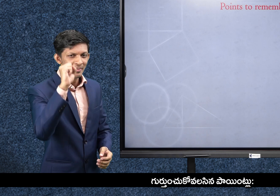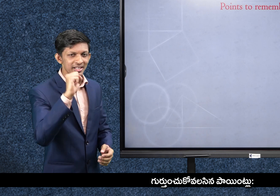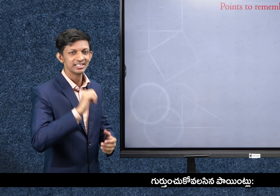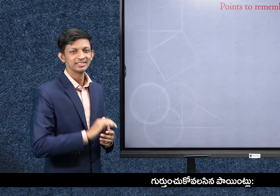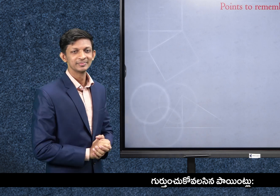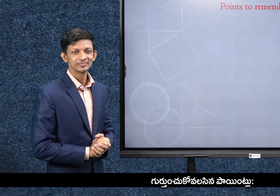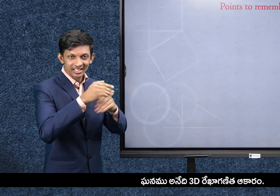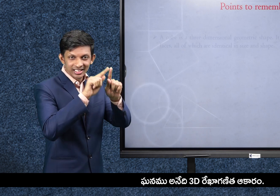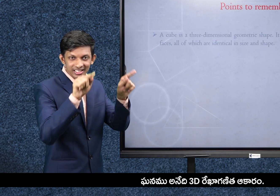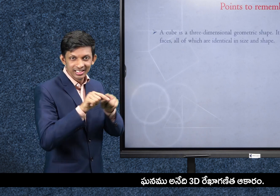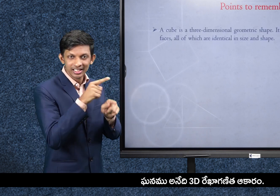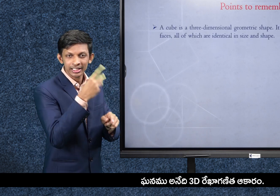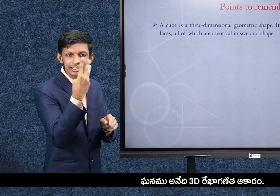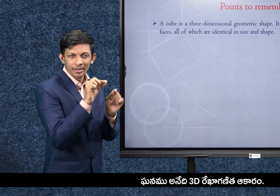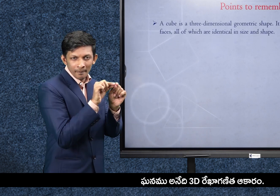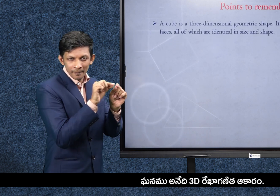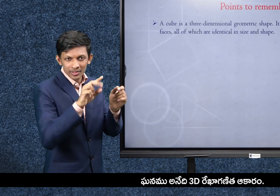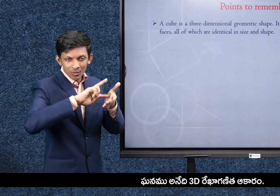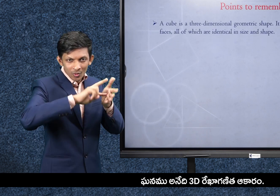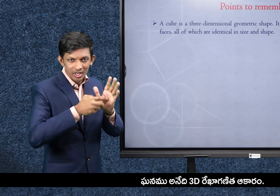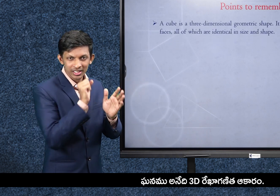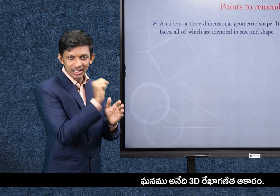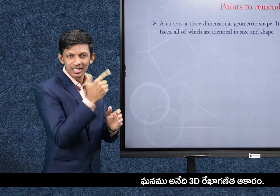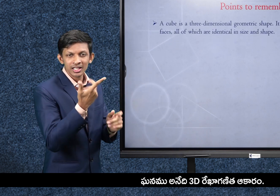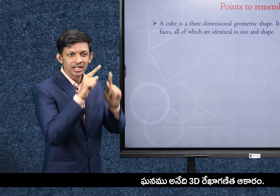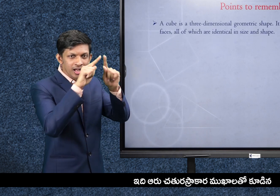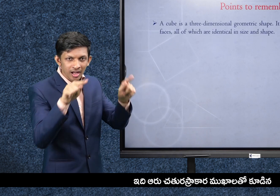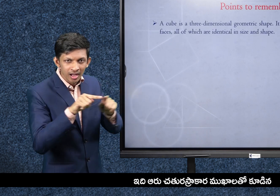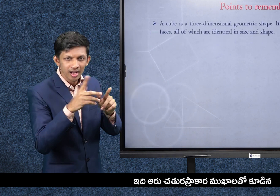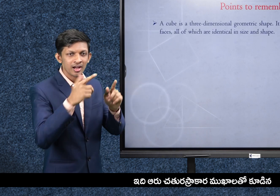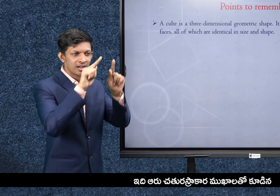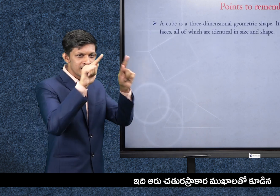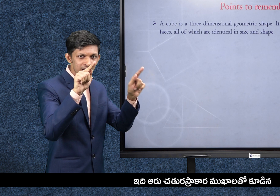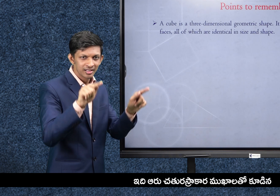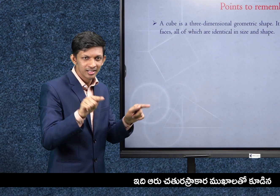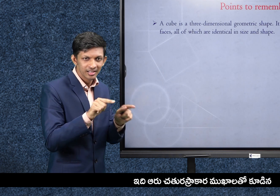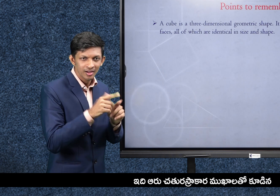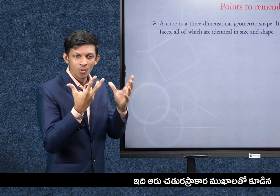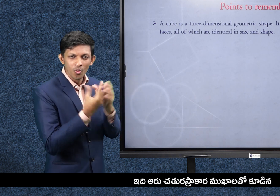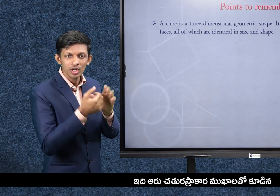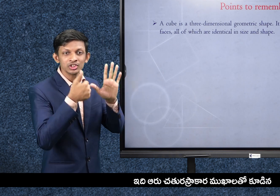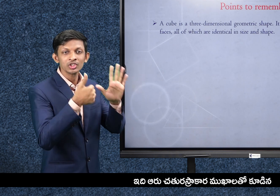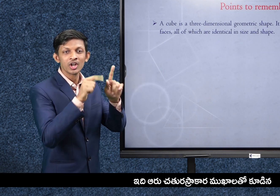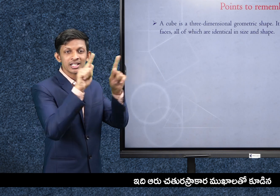గుర్తుంచుకోవాల్సిన పాయింట్లు. క్యూబ్ అనేది 3D రేఖాగణిత ఆకారం. ఇది 6 చతురస్రాకార ముఖాలతో కూడిన